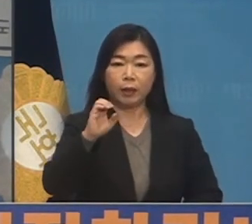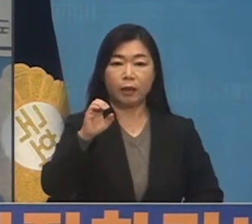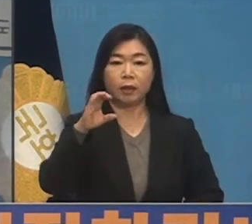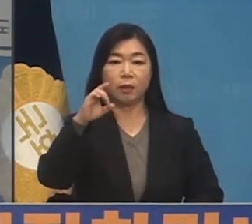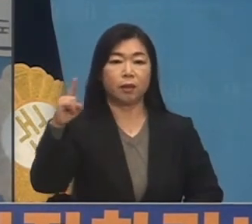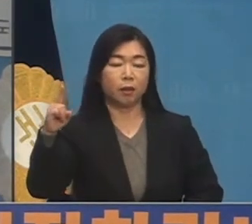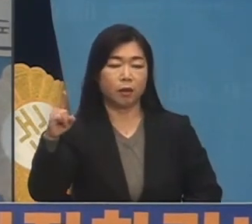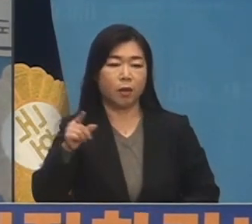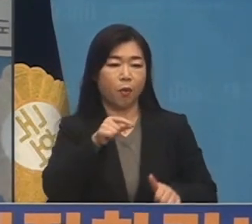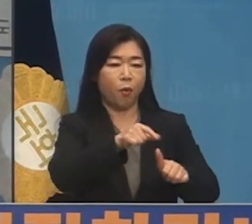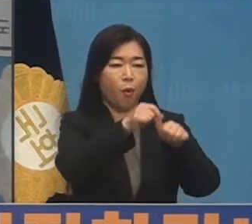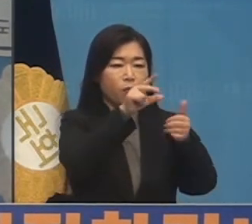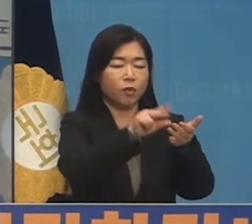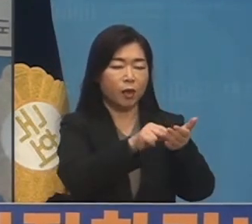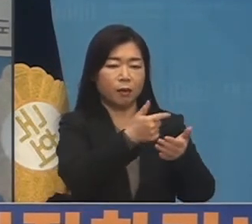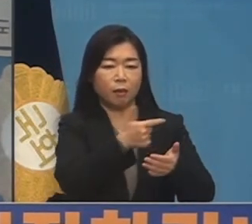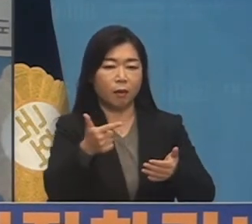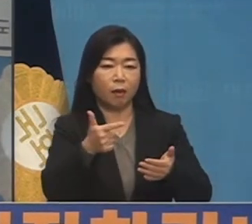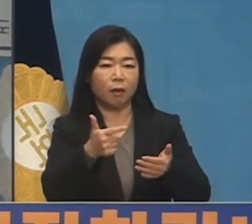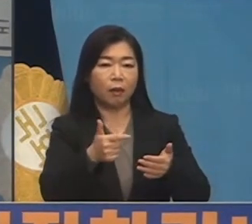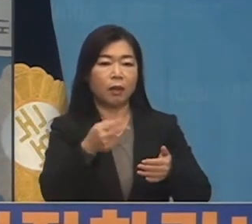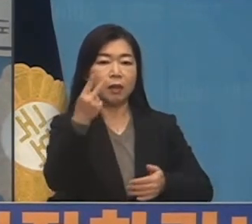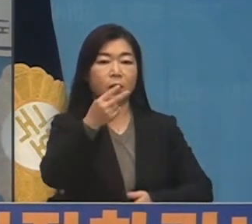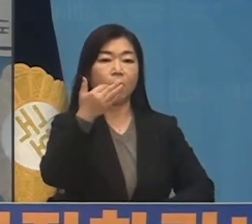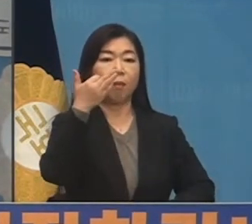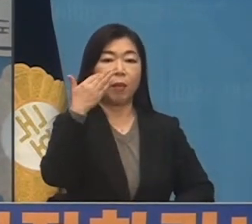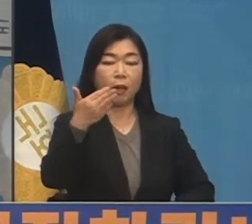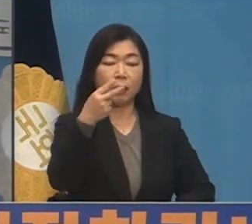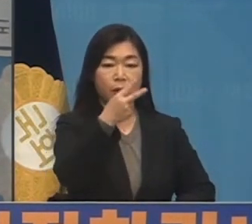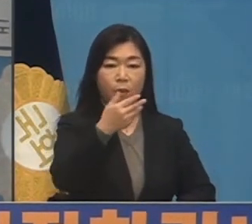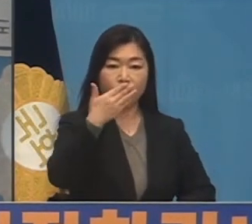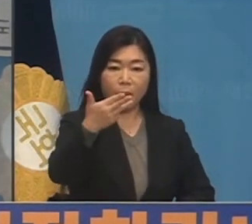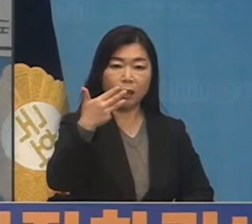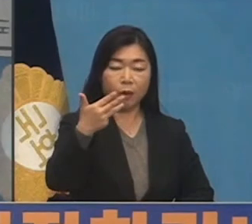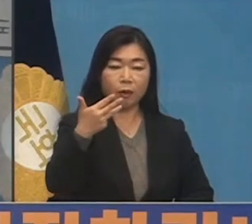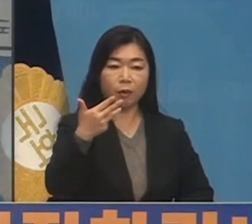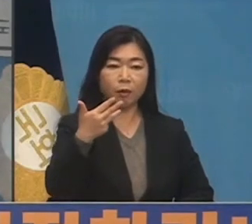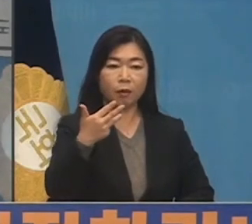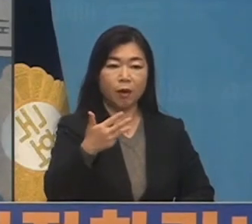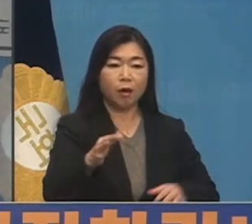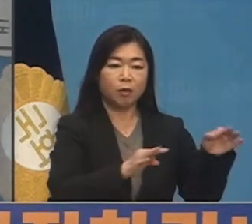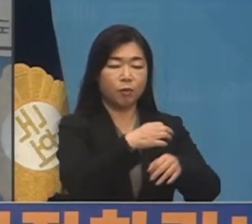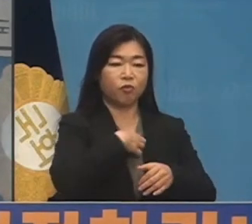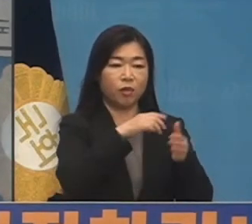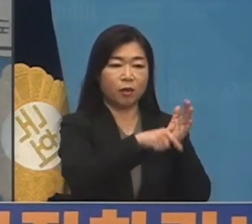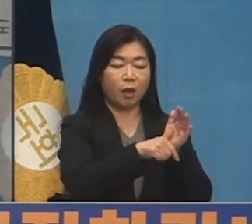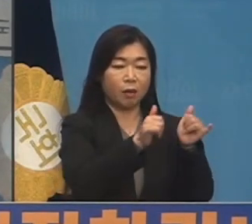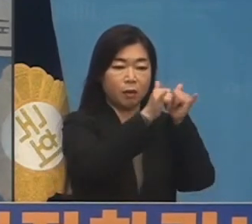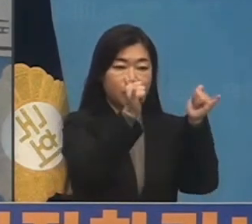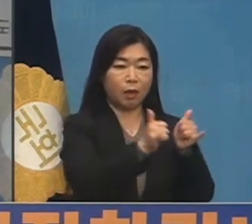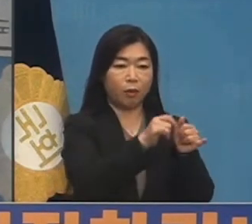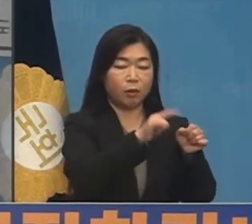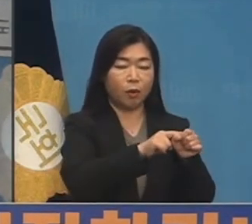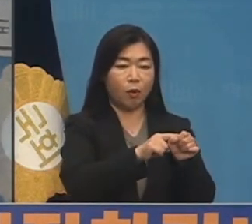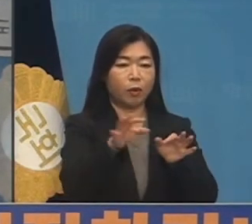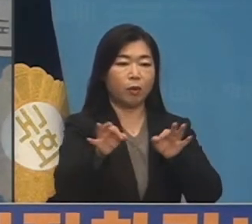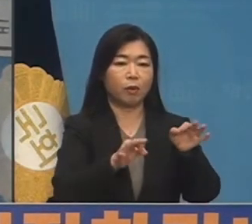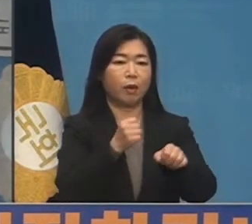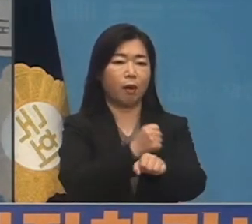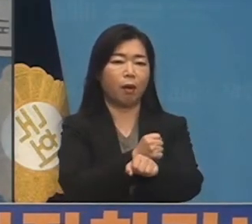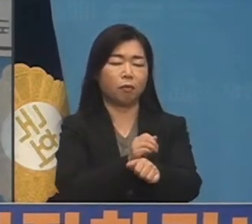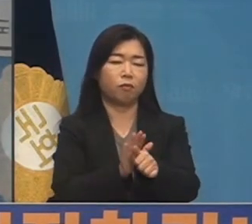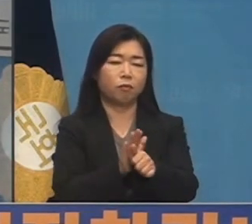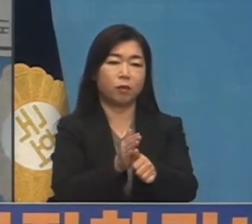큰 충격을 가져온 2008년 세계 금융위기 시기에 사회적 경제 부문의 고용은 오히려 증가한 것을